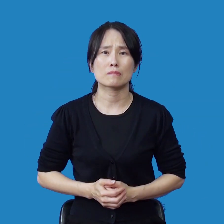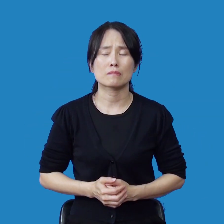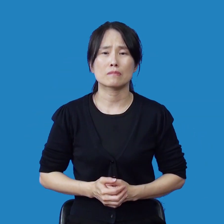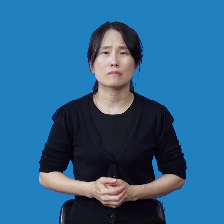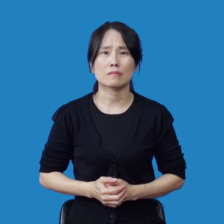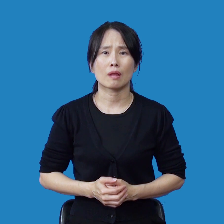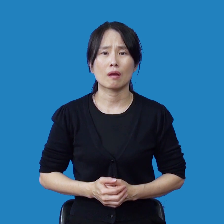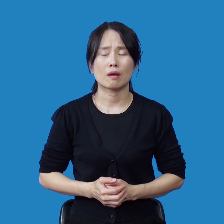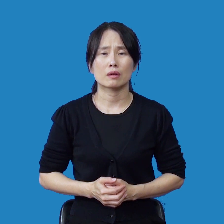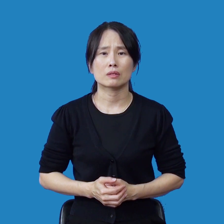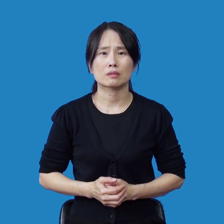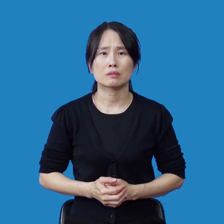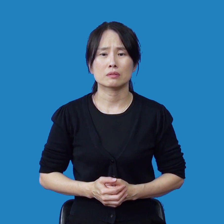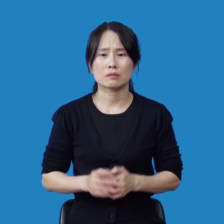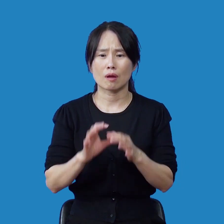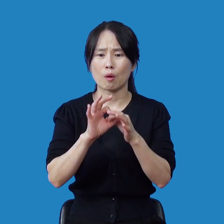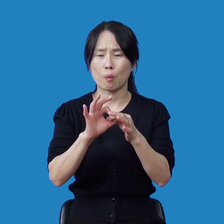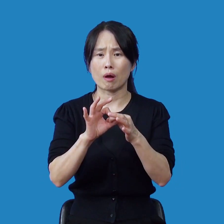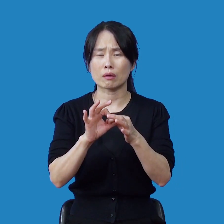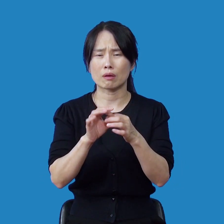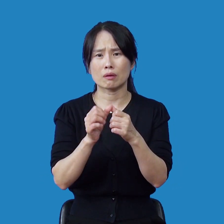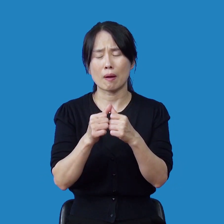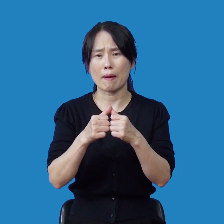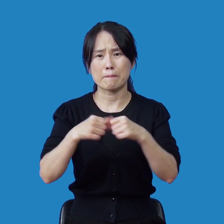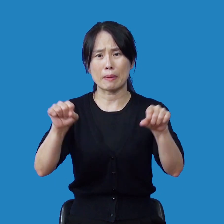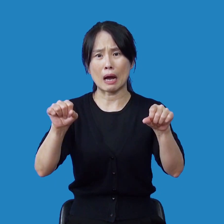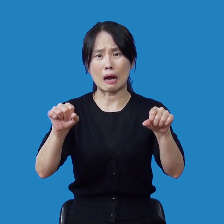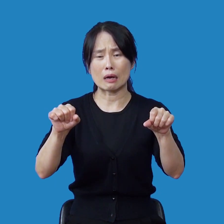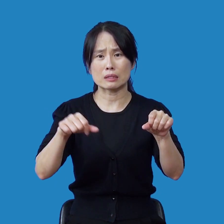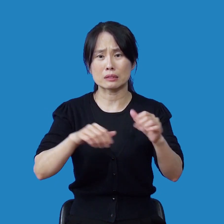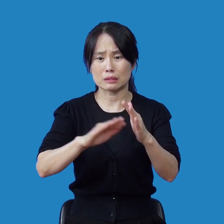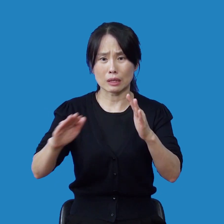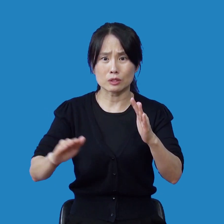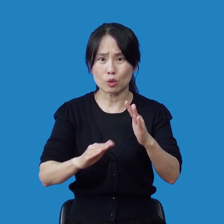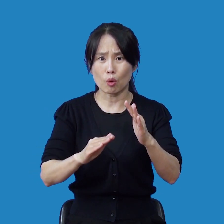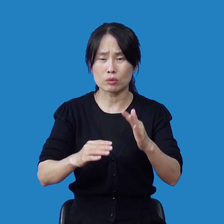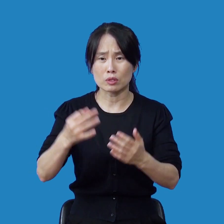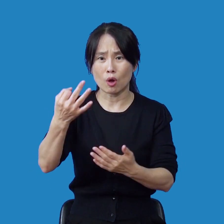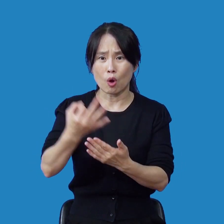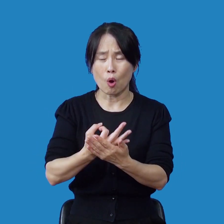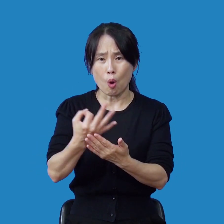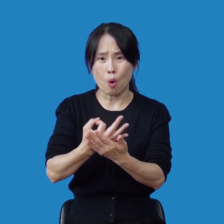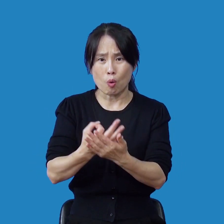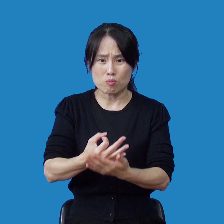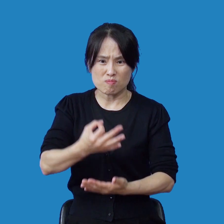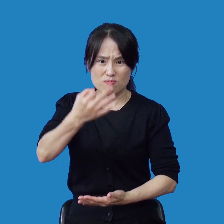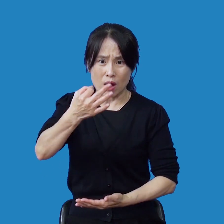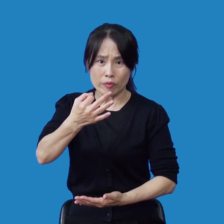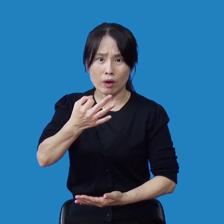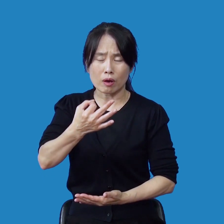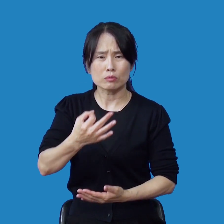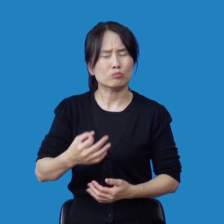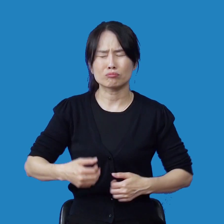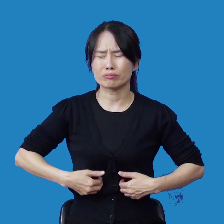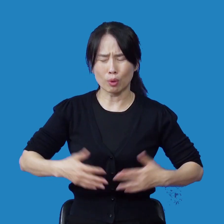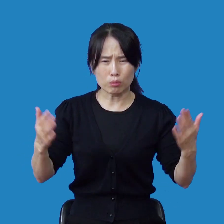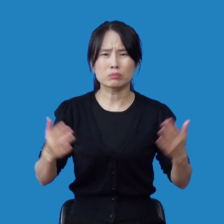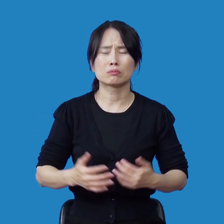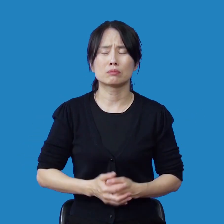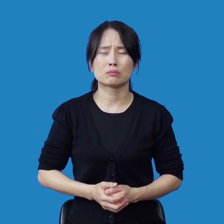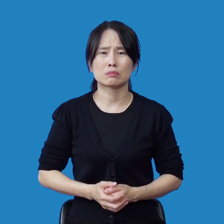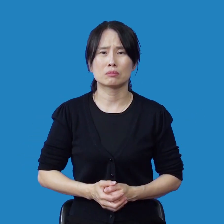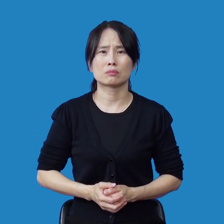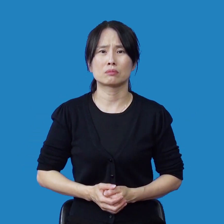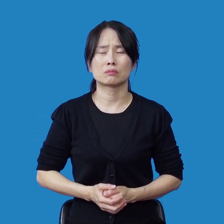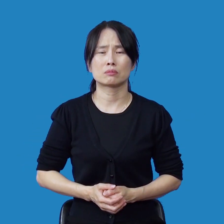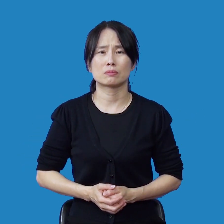그런 가정, 그렇게 관계가 깨어지면 억만금을 벌어다 준들 그게 무슨 소용이 있겠습니까?